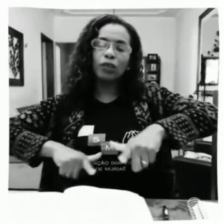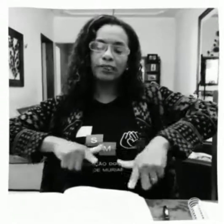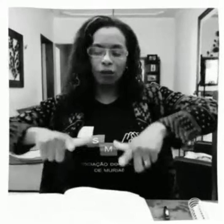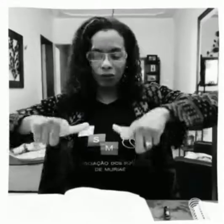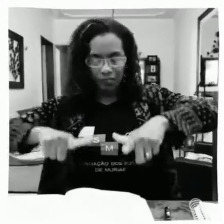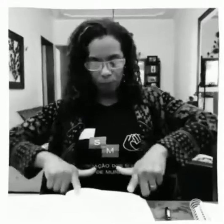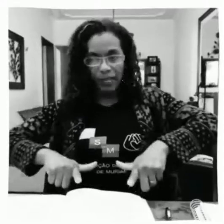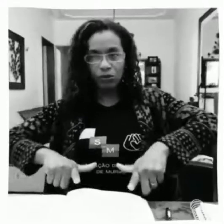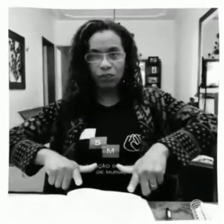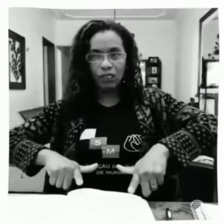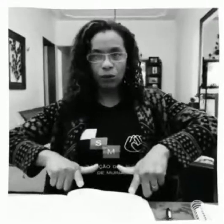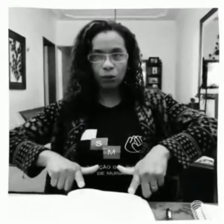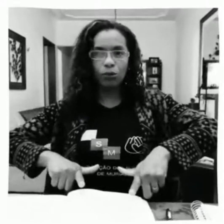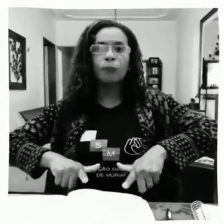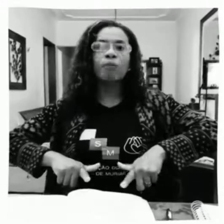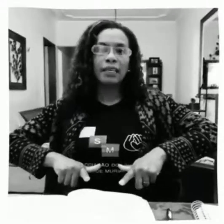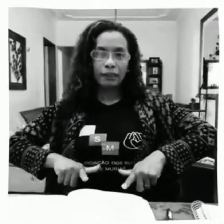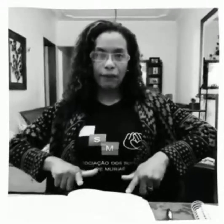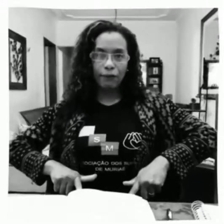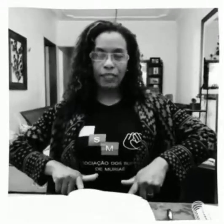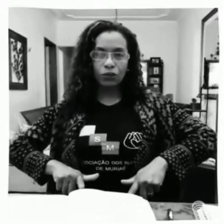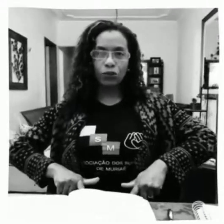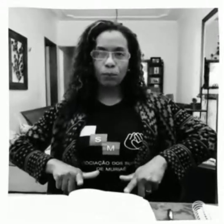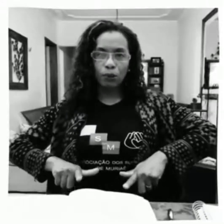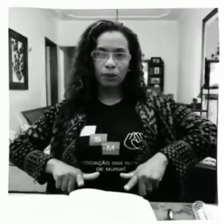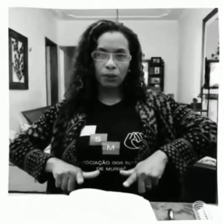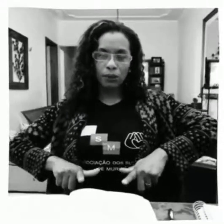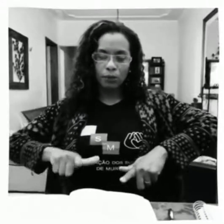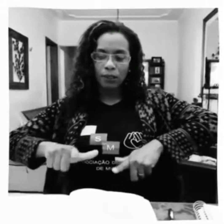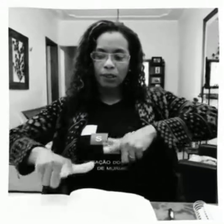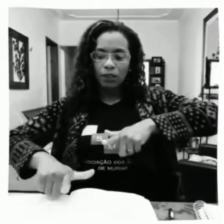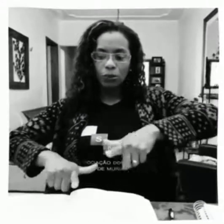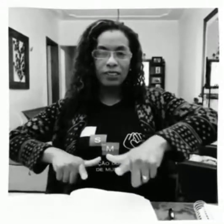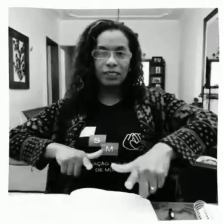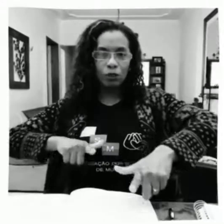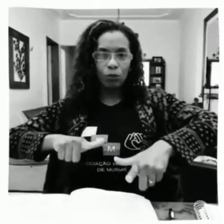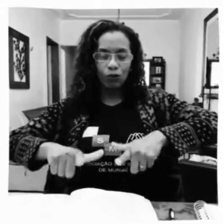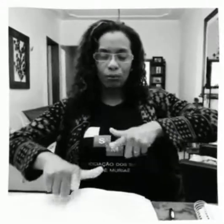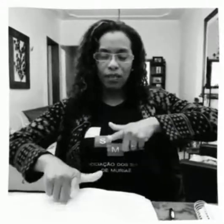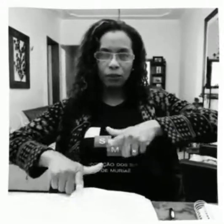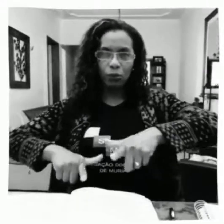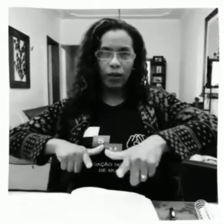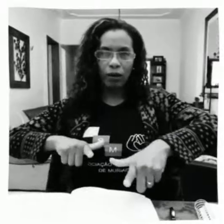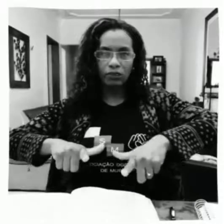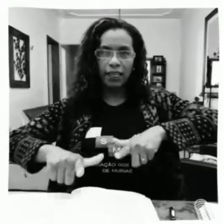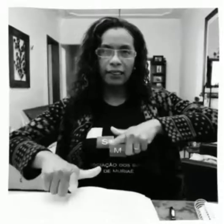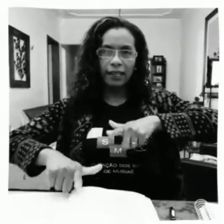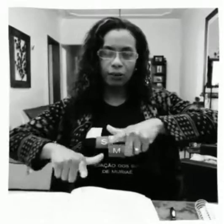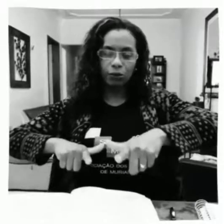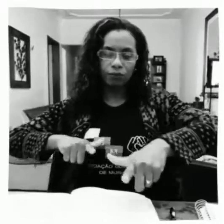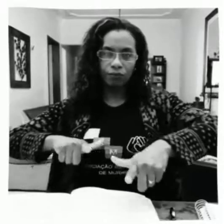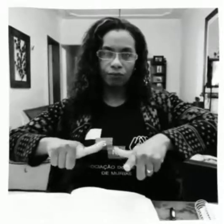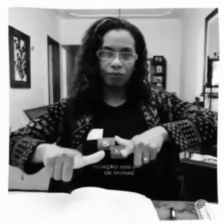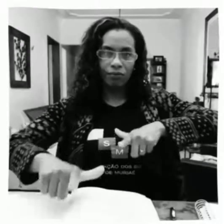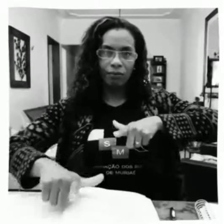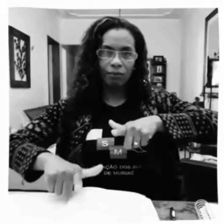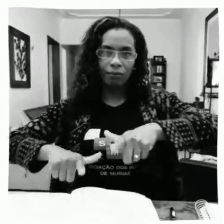de articulação. Espaço neutro na frente do meu abdômen e o movimento é